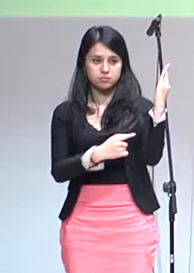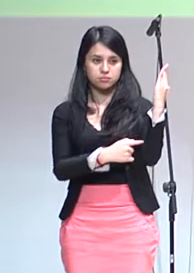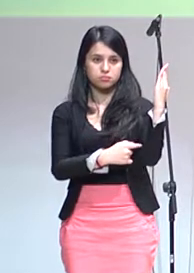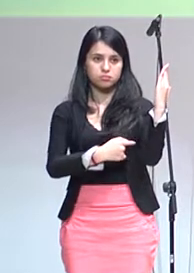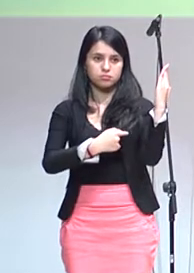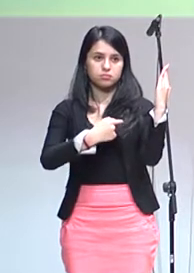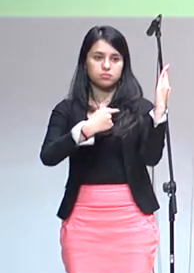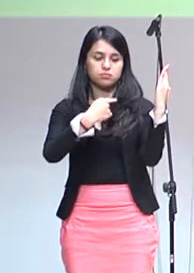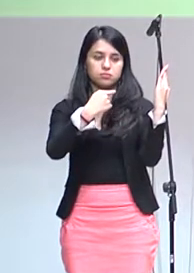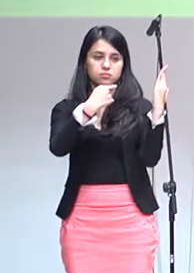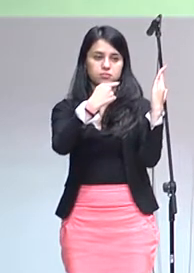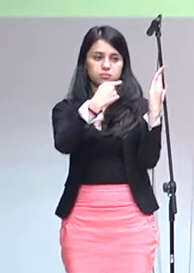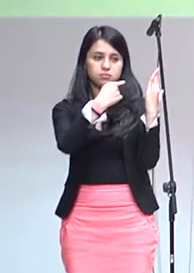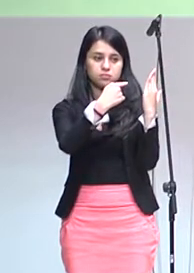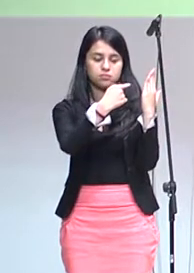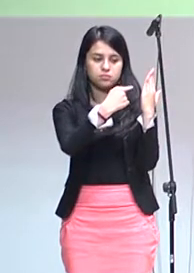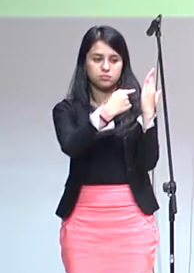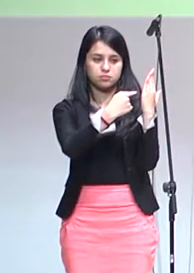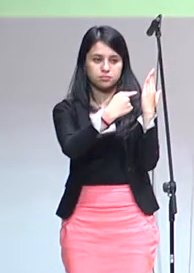estamos